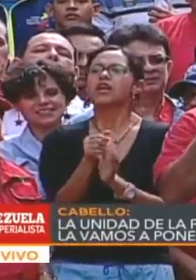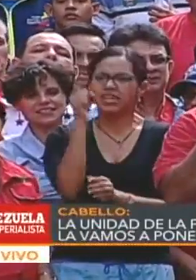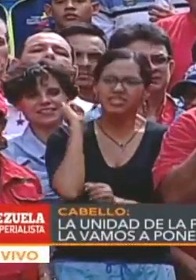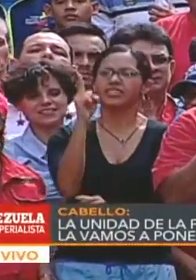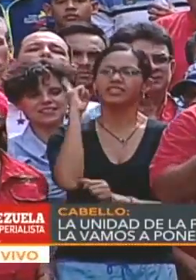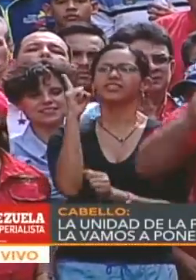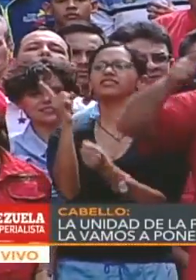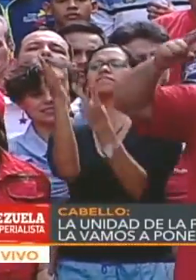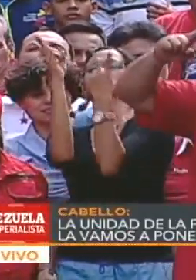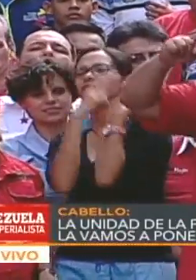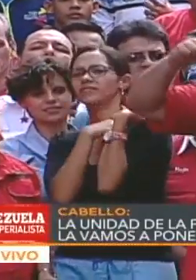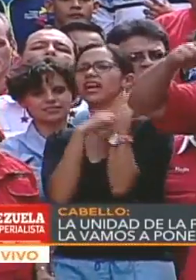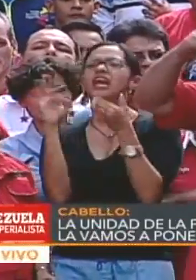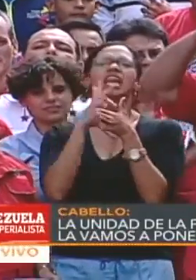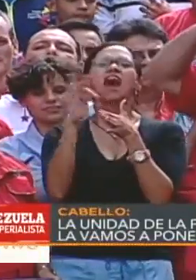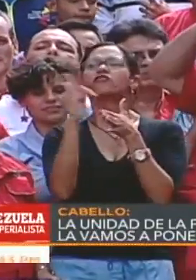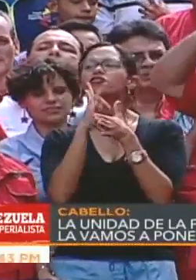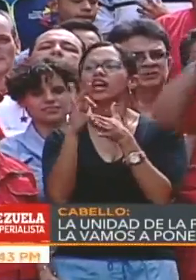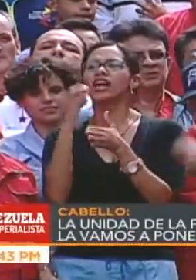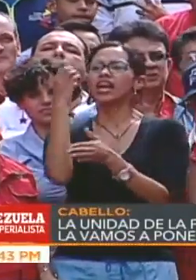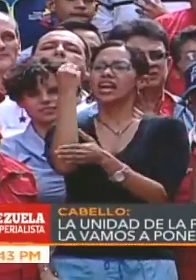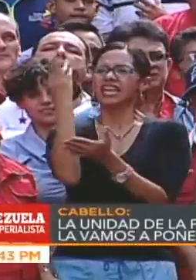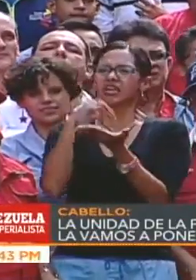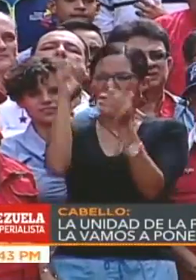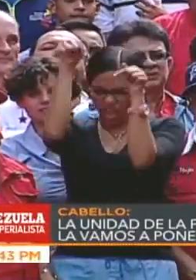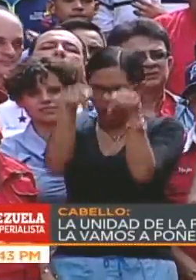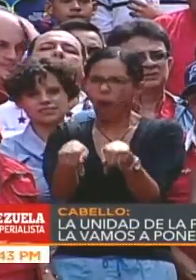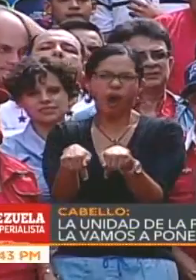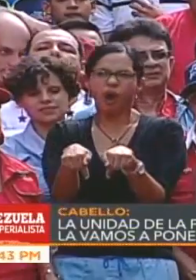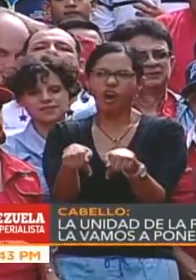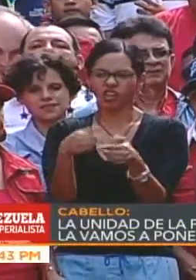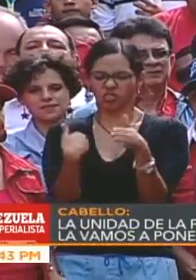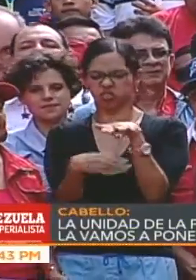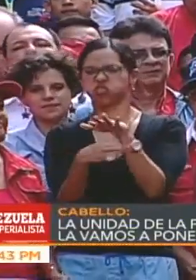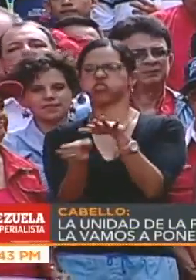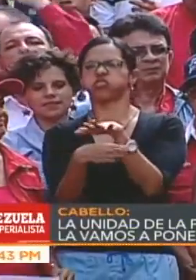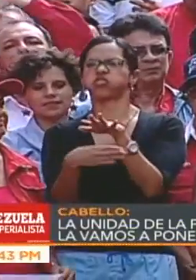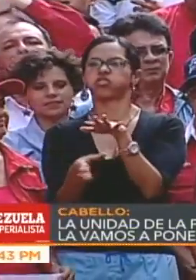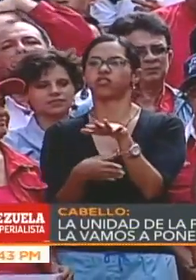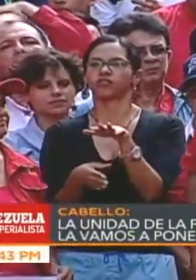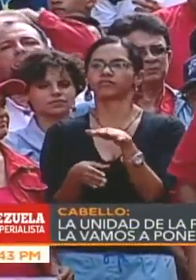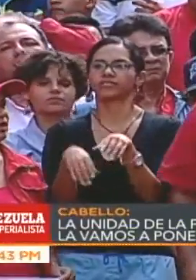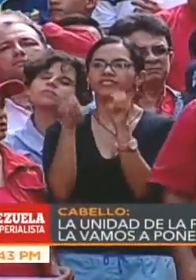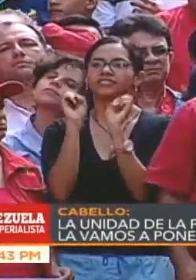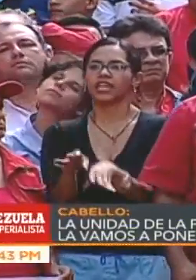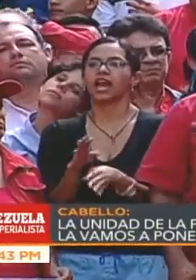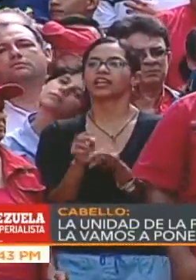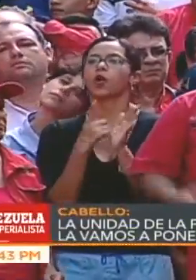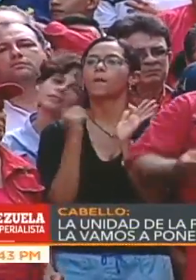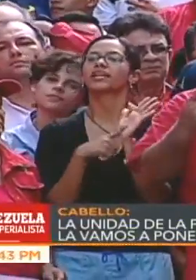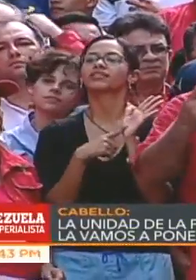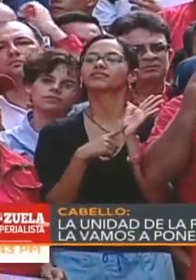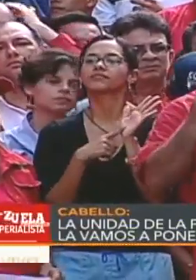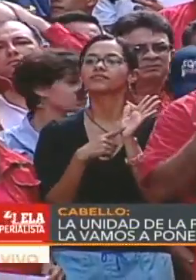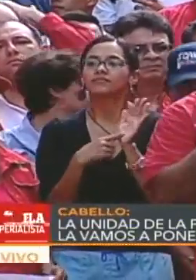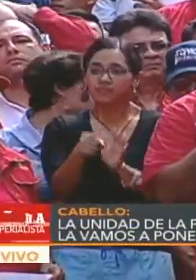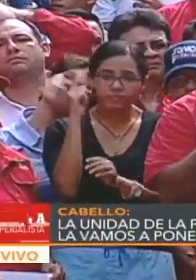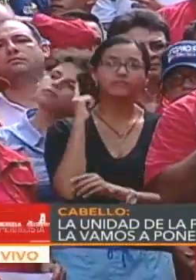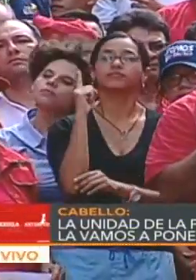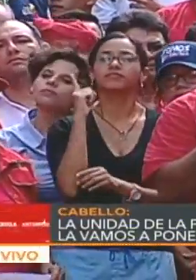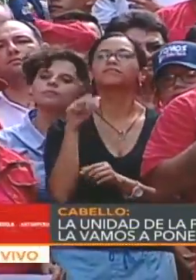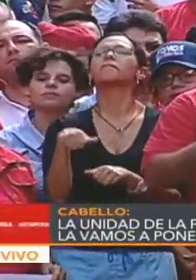tendrá que asumir las funciones que la Asamblea Nacional actual, inexistente, deja de cumplir. Y